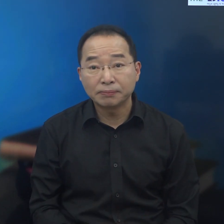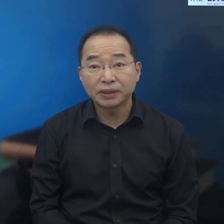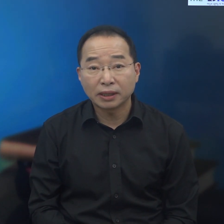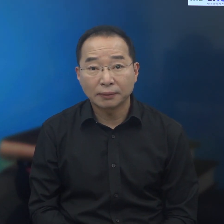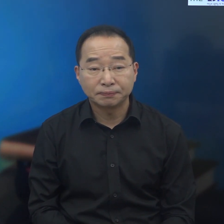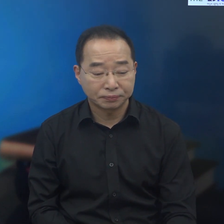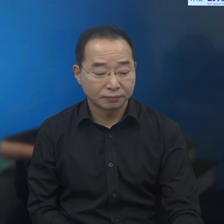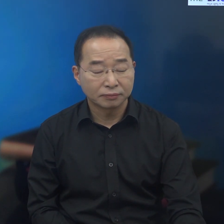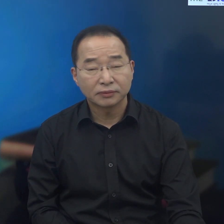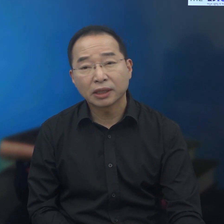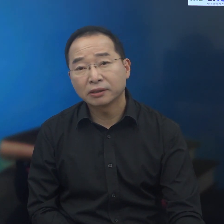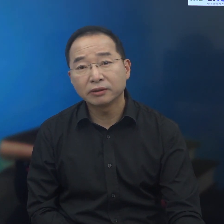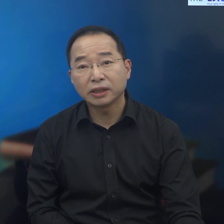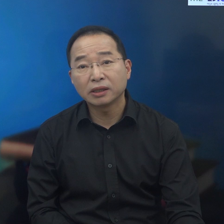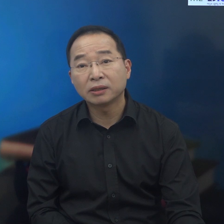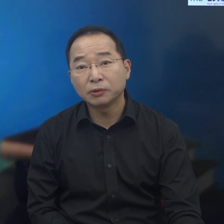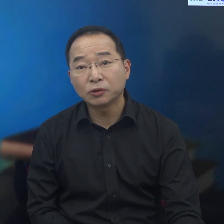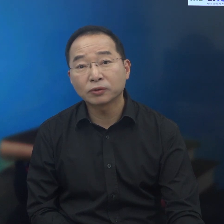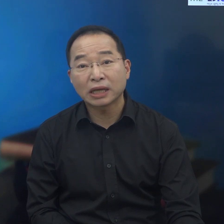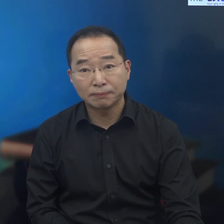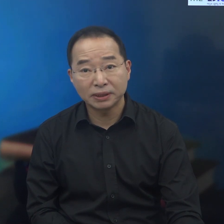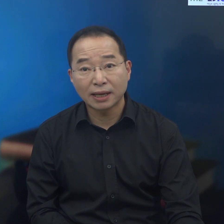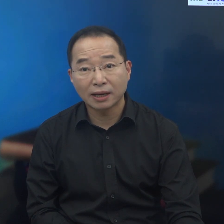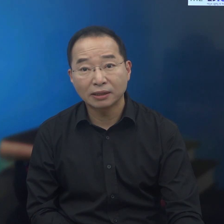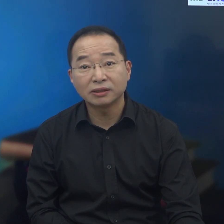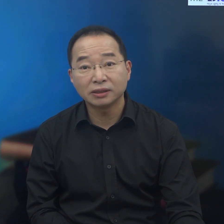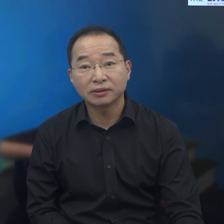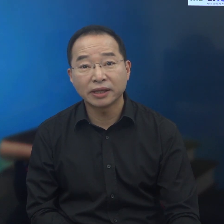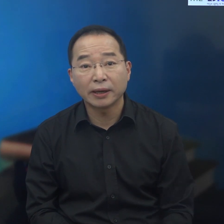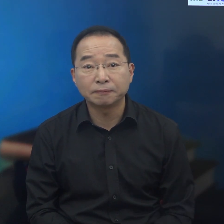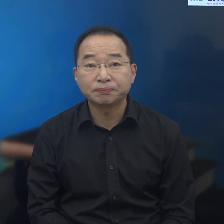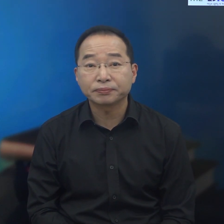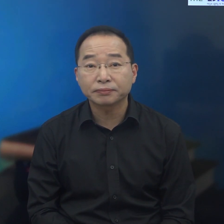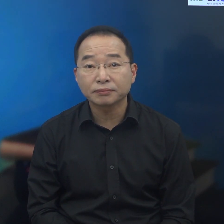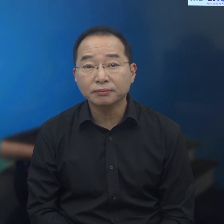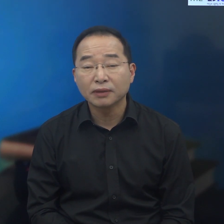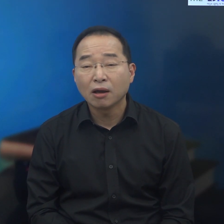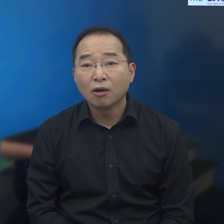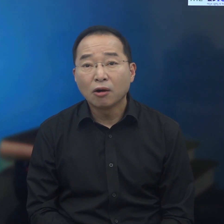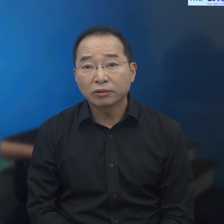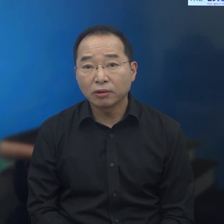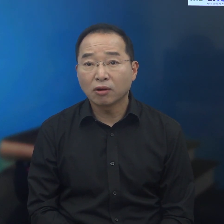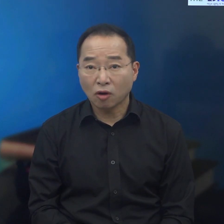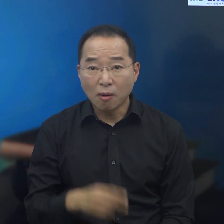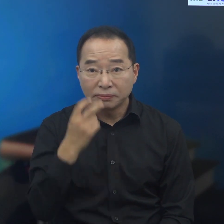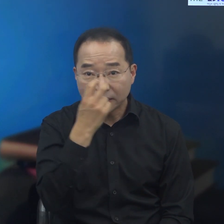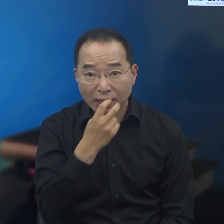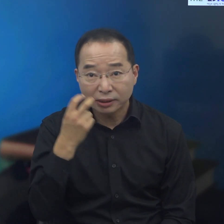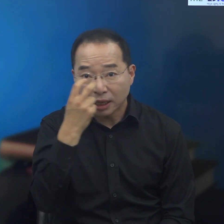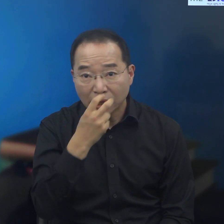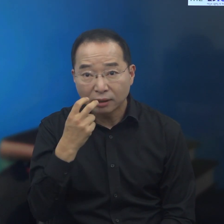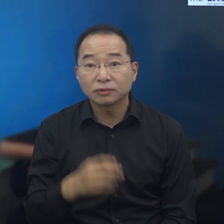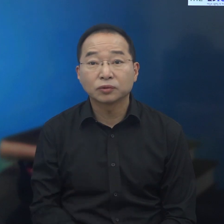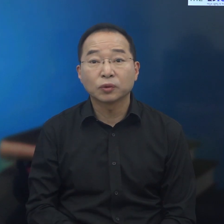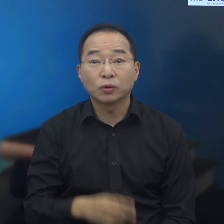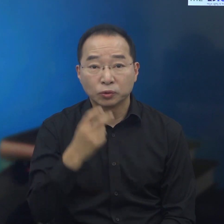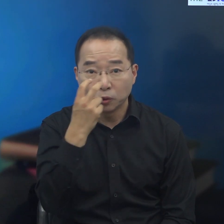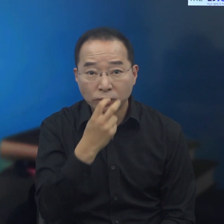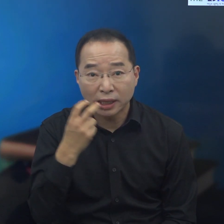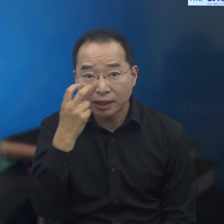살핀다. 자, 그런데 이게 기본적으로 살피다라는 뜻인데 어떤 걸 검사한다, 또